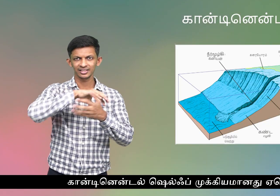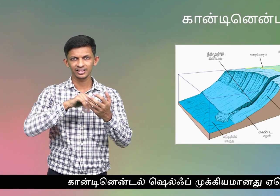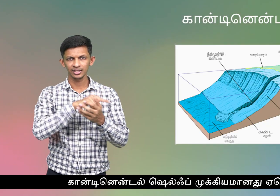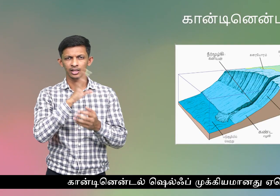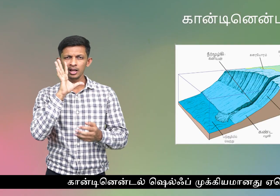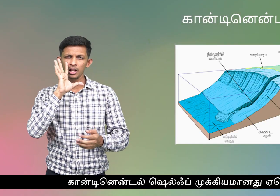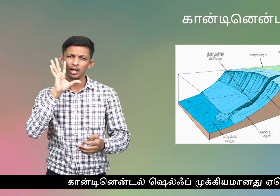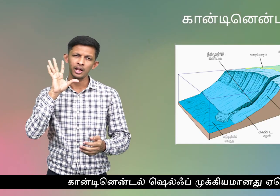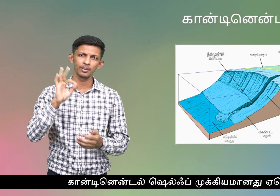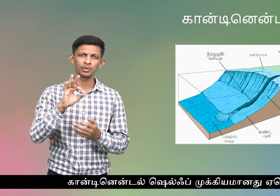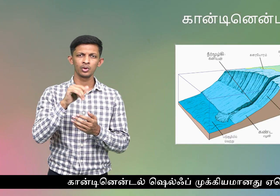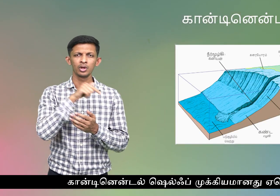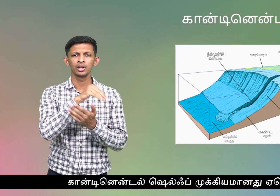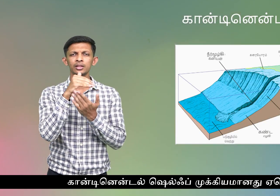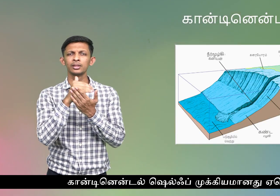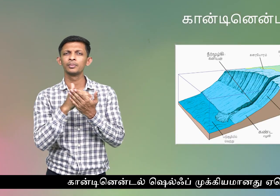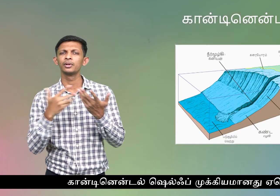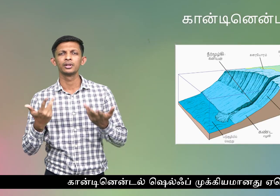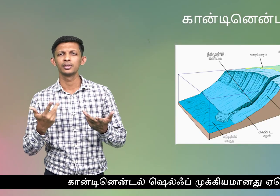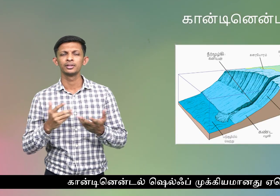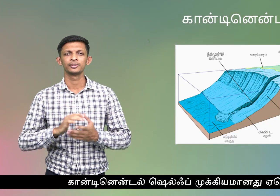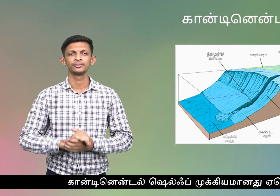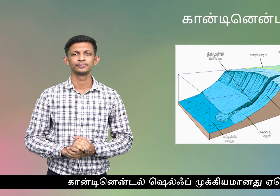கான்டினென்டல் ஷெல்ஃப் முக்கியமானது ஏனெனில்